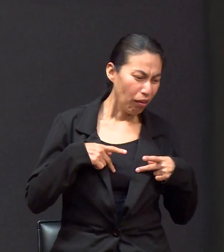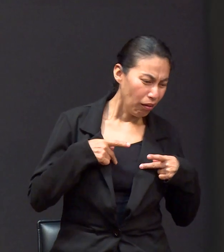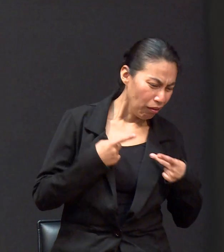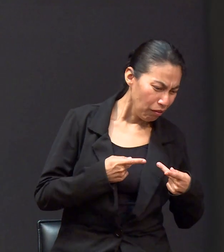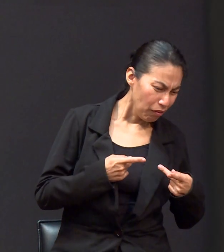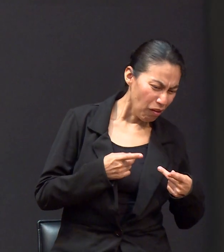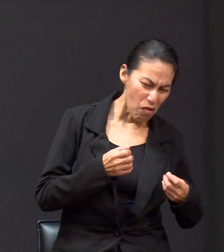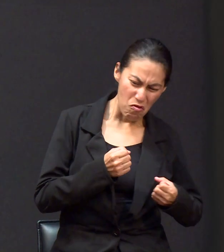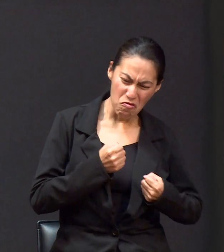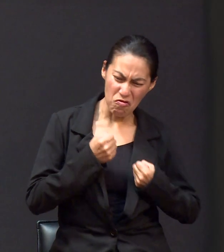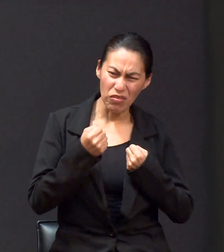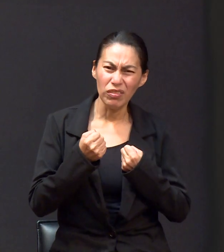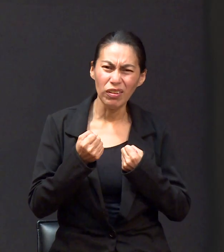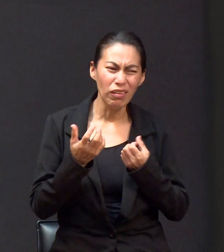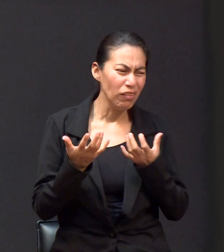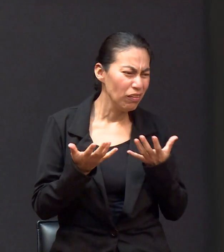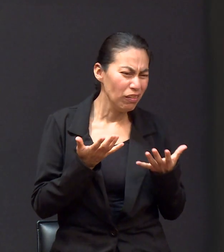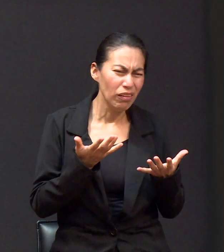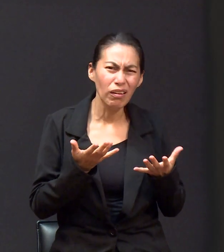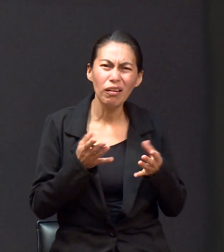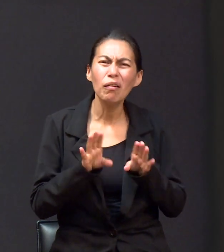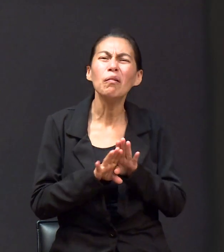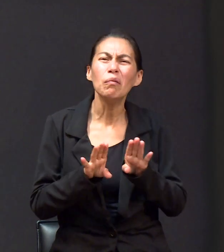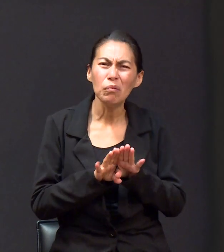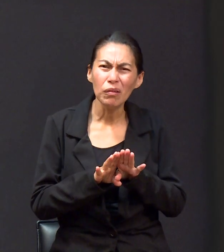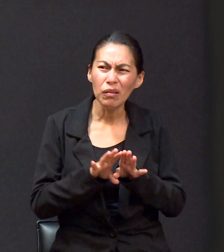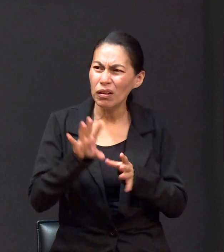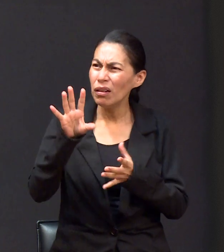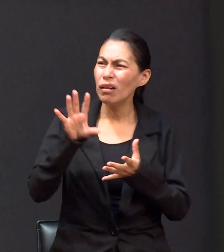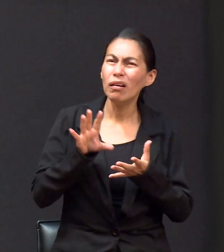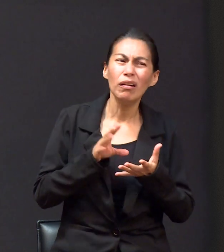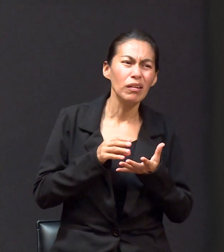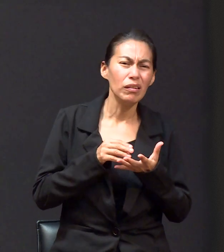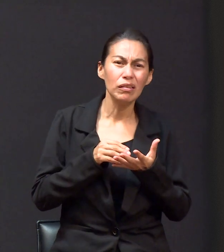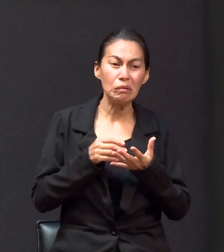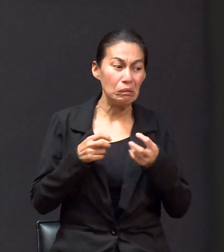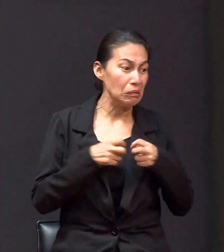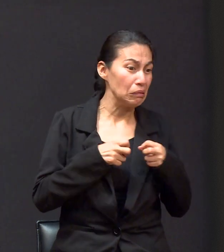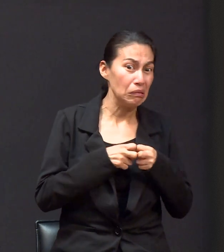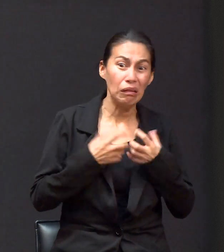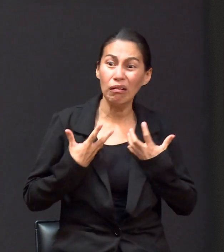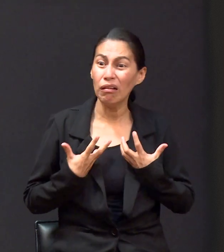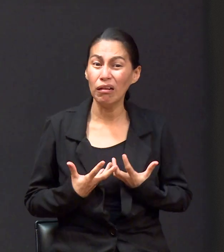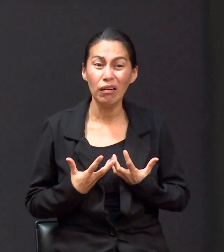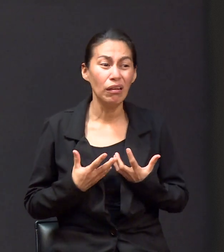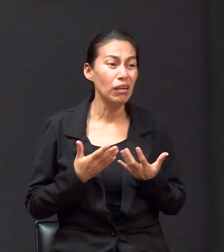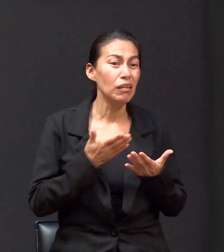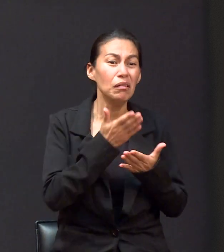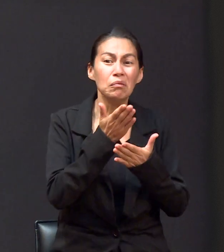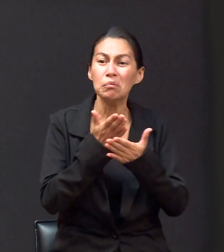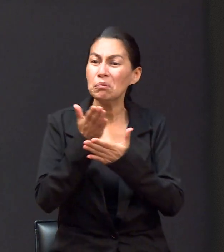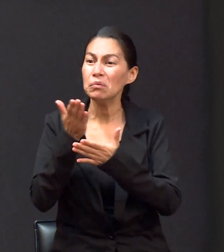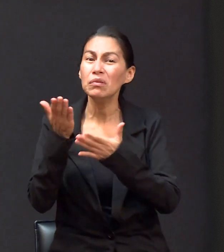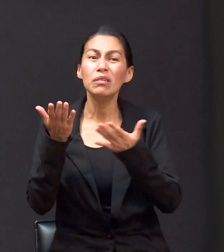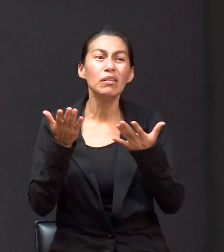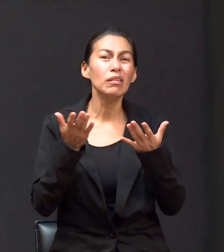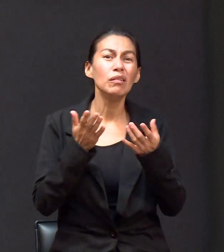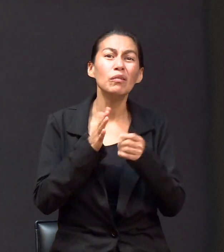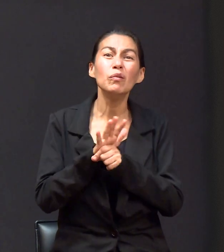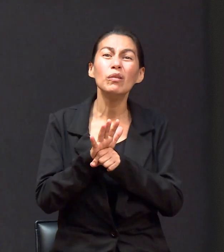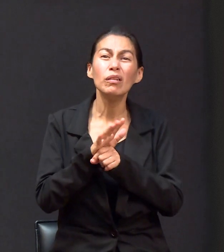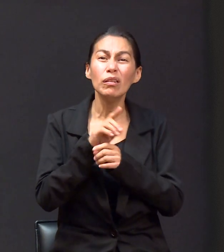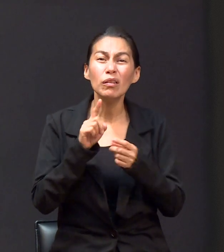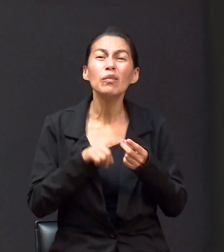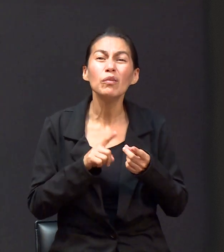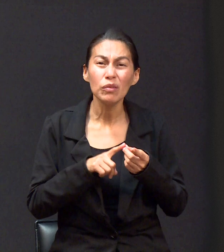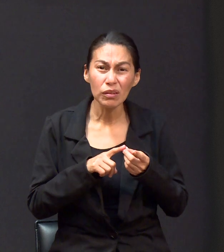Sacar fuerzas de la debilidad. ¿A dónde acudir en la desesperación del momento?